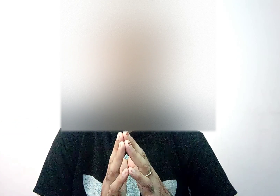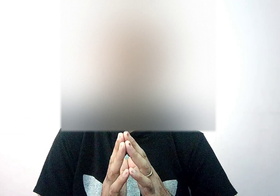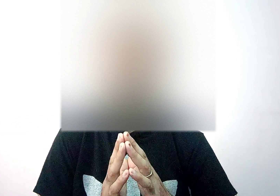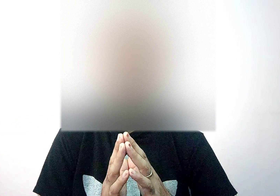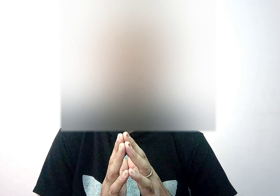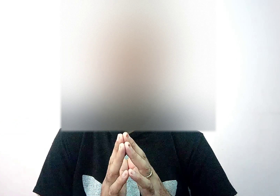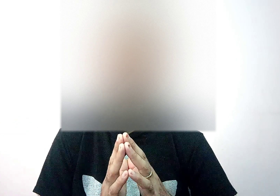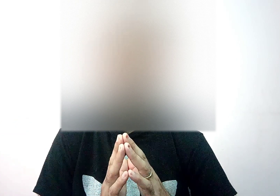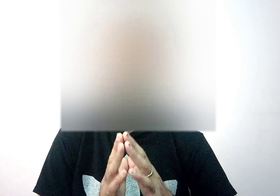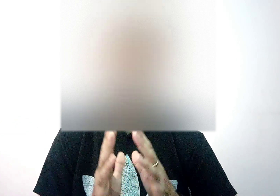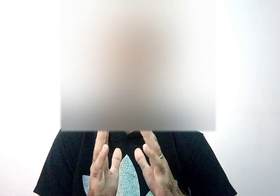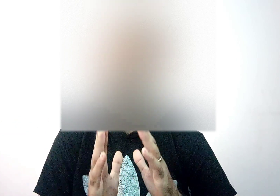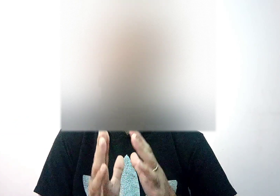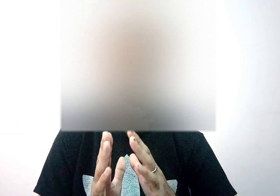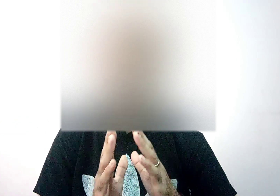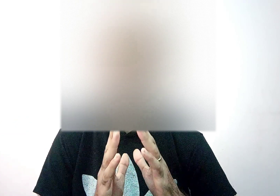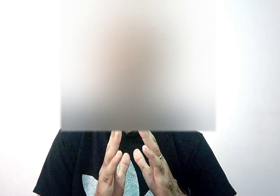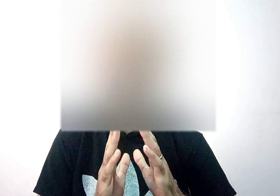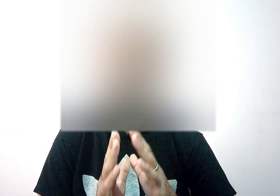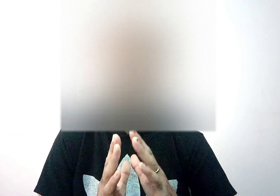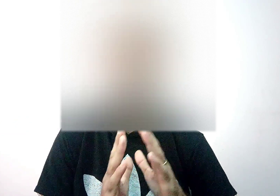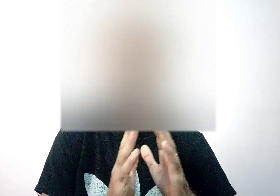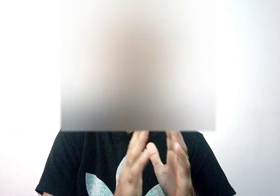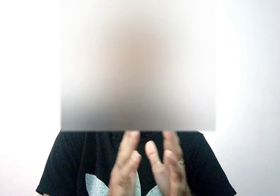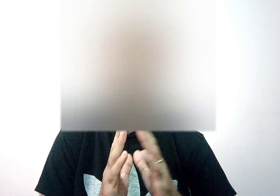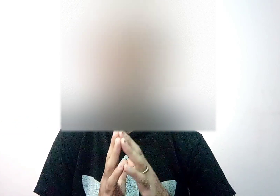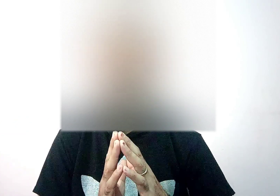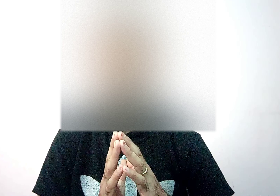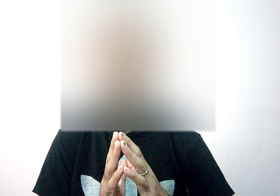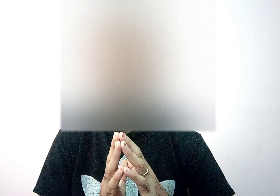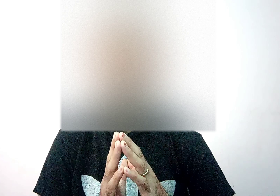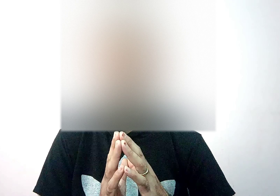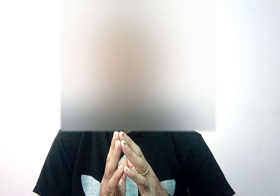اثيوبيا ووصولها لحرب اهليه.